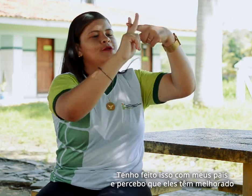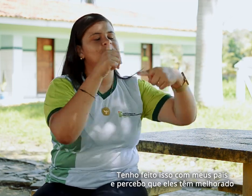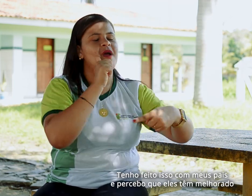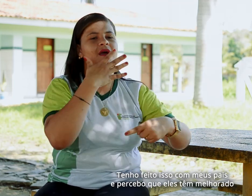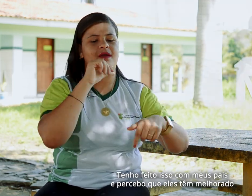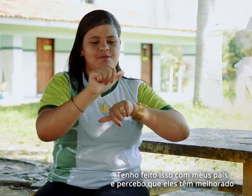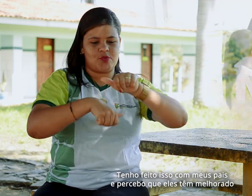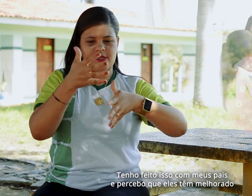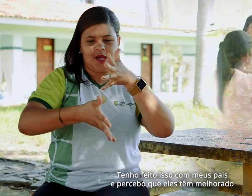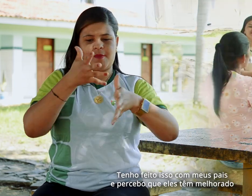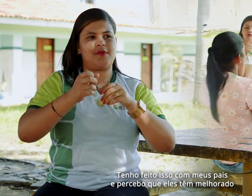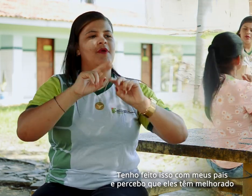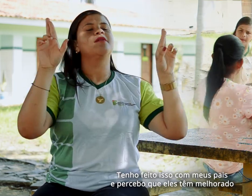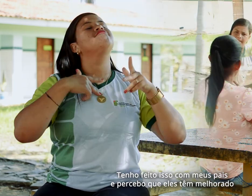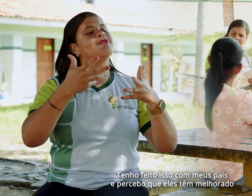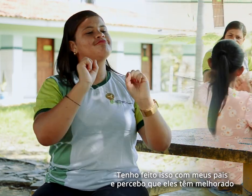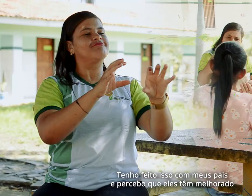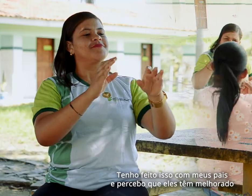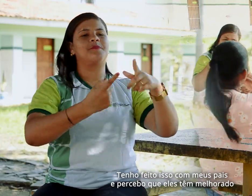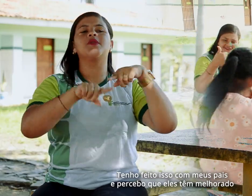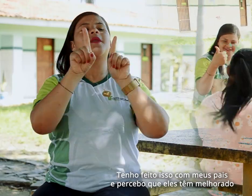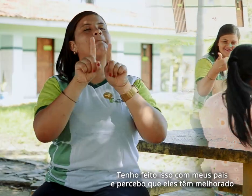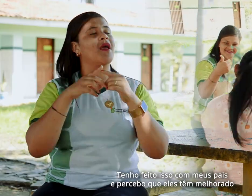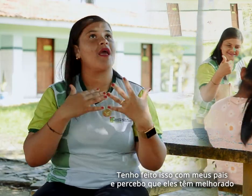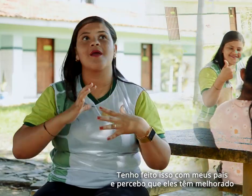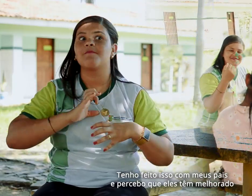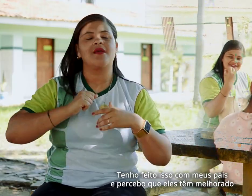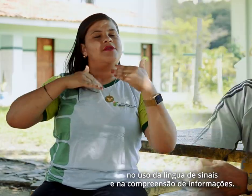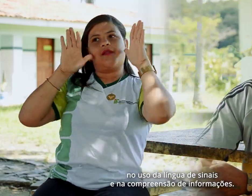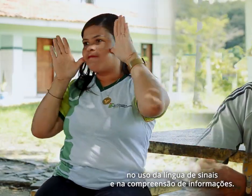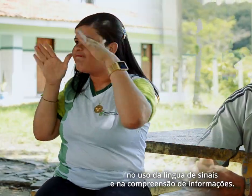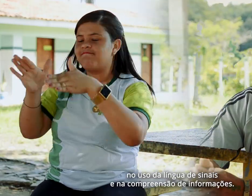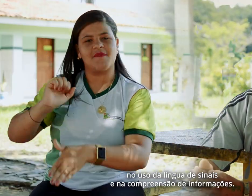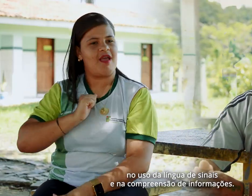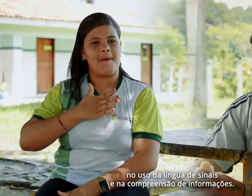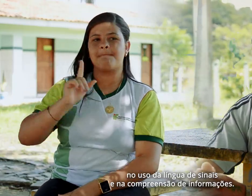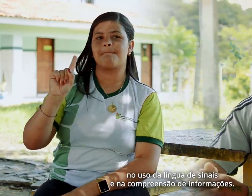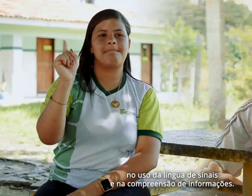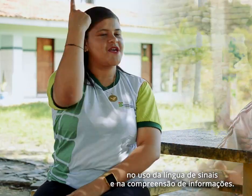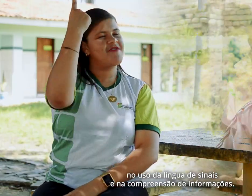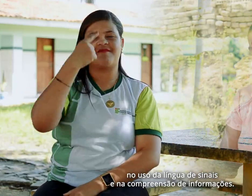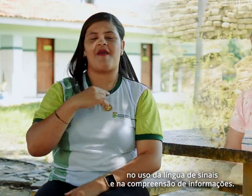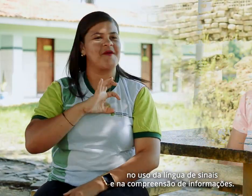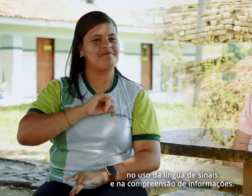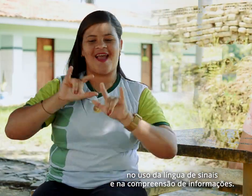isso com meus pais e percebo que eles têm melhorado no uso da língua de sinais e na incompreensão de informações.